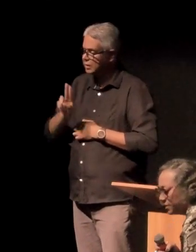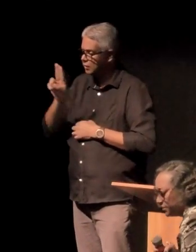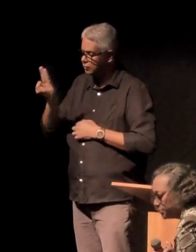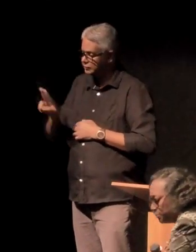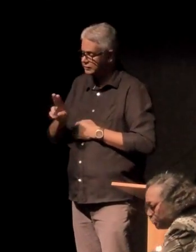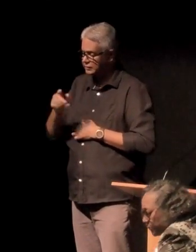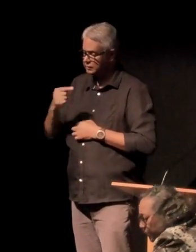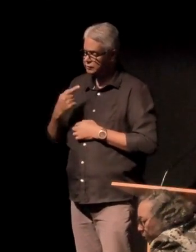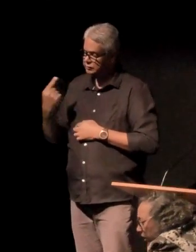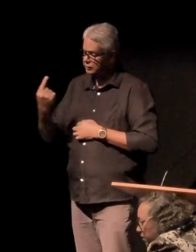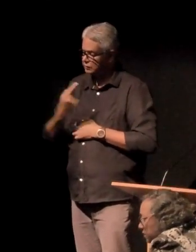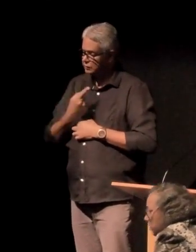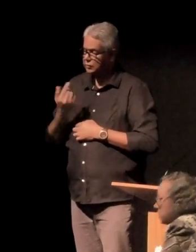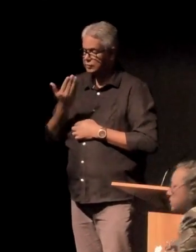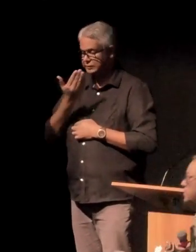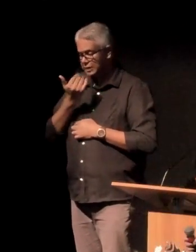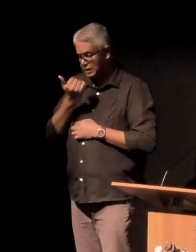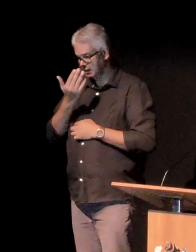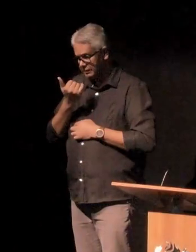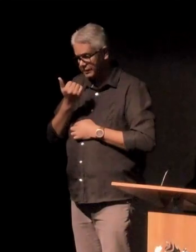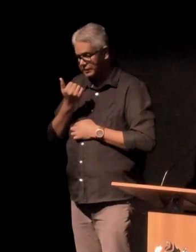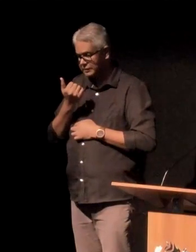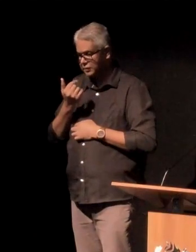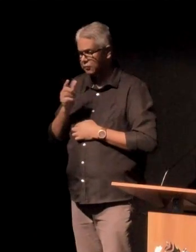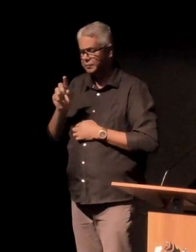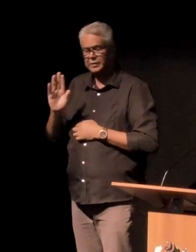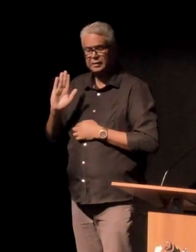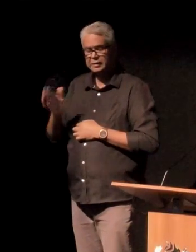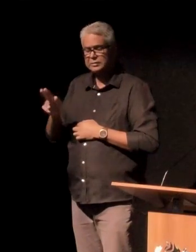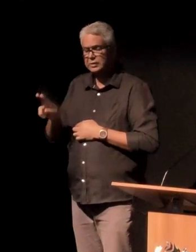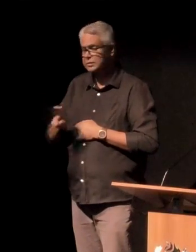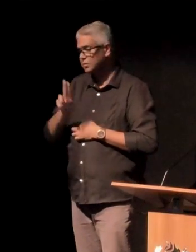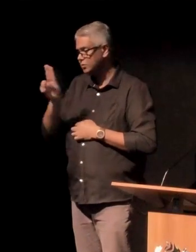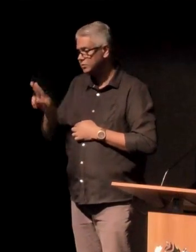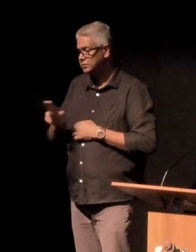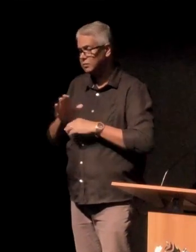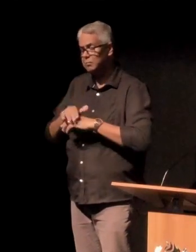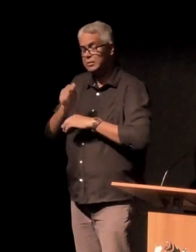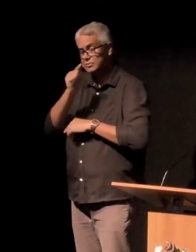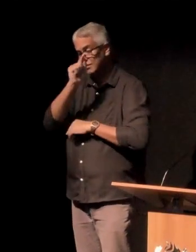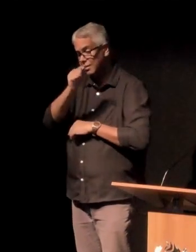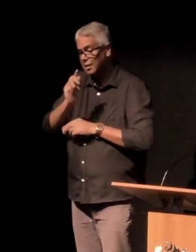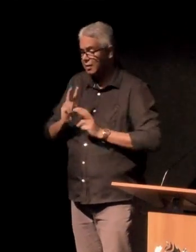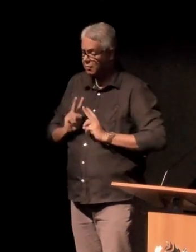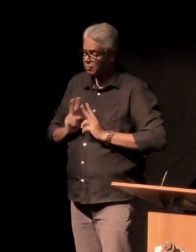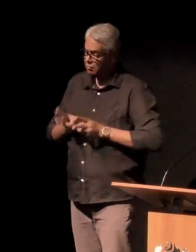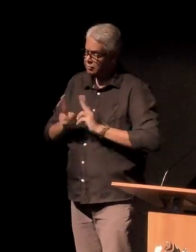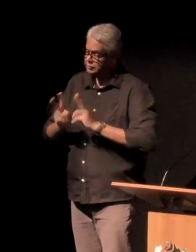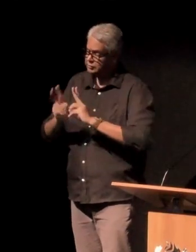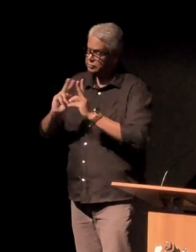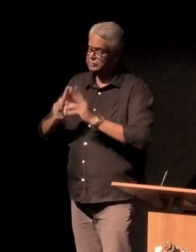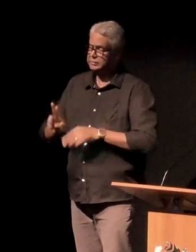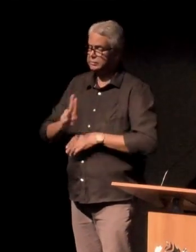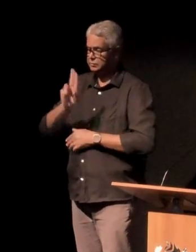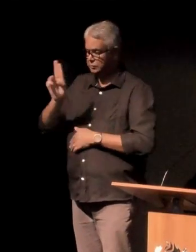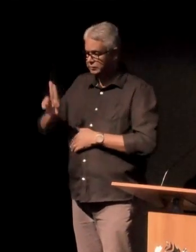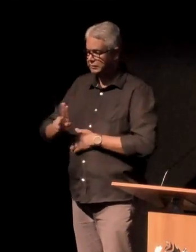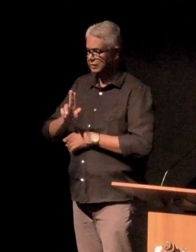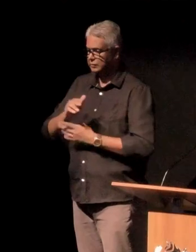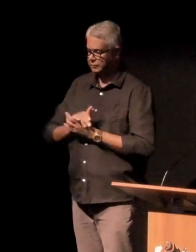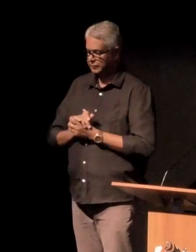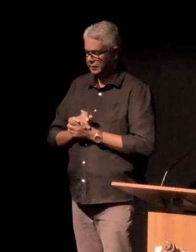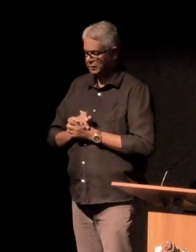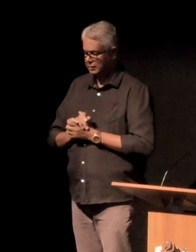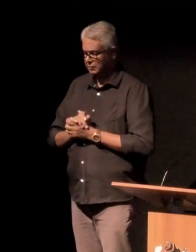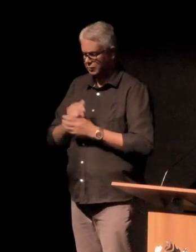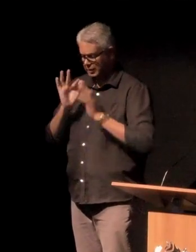fizeram né que não são mais usados por todos e continuam sendo usados naquela por